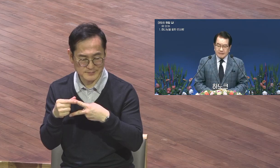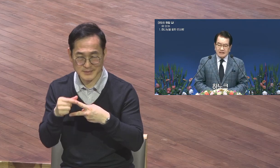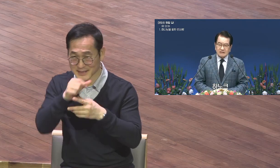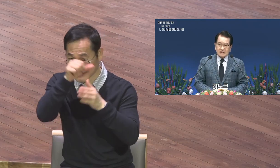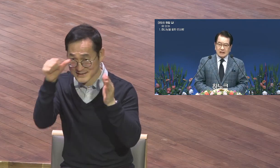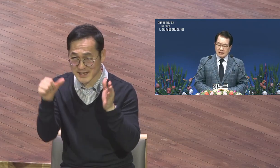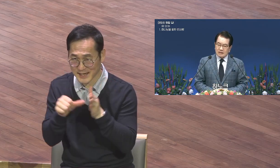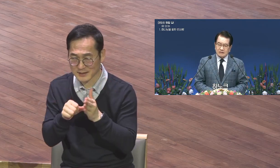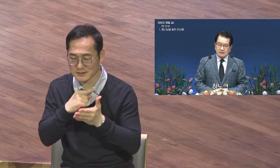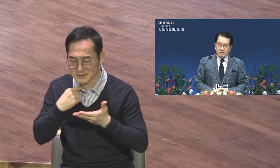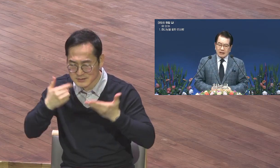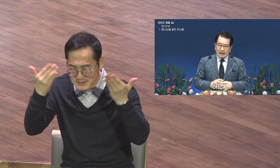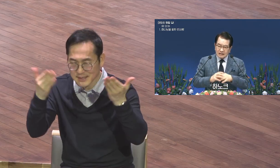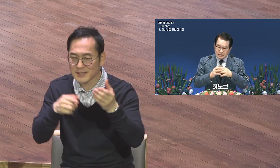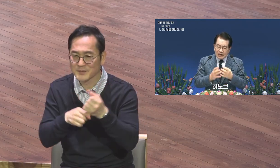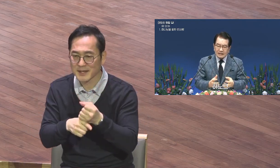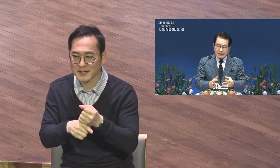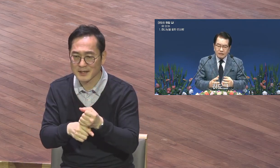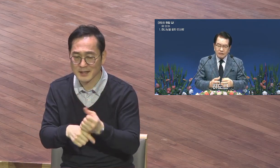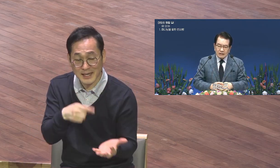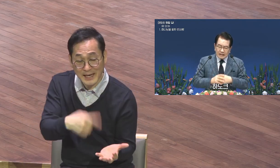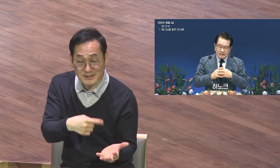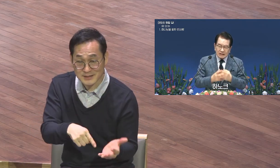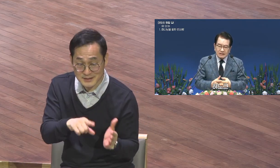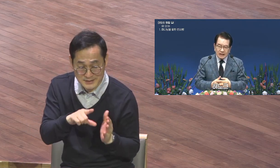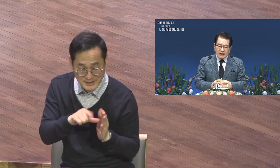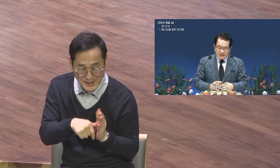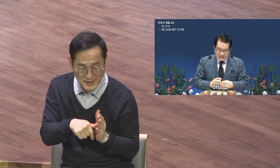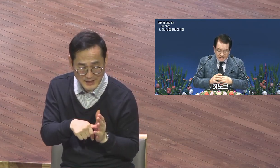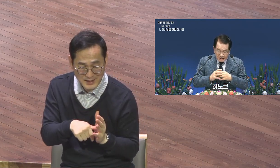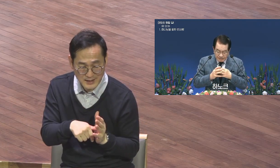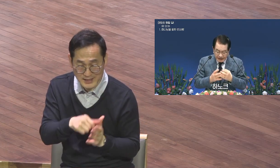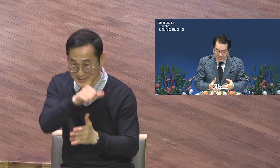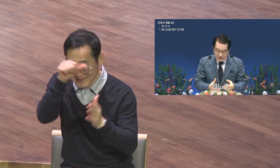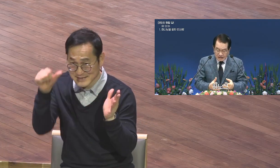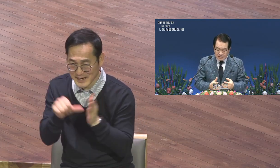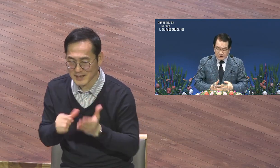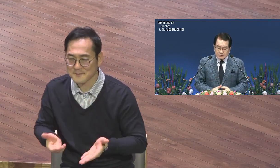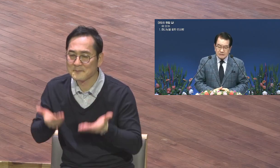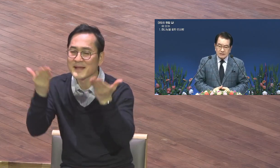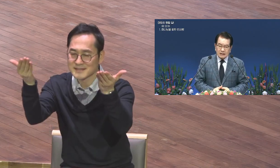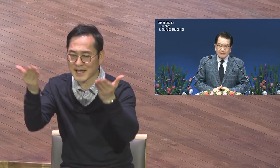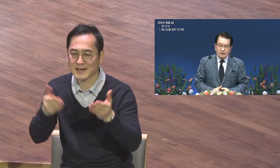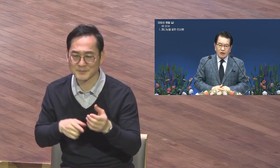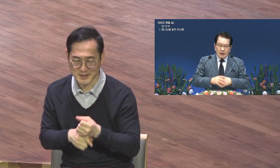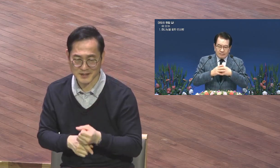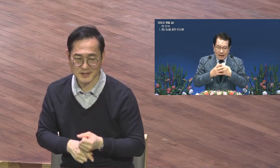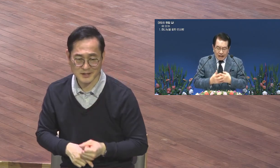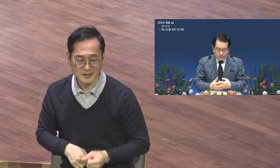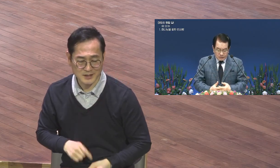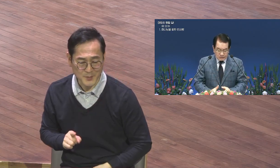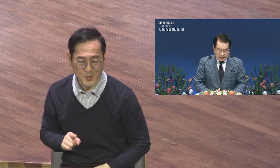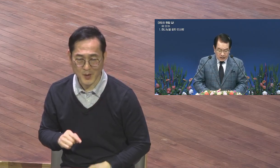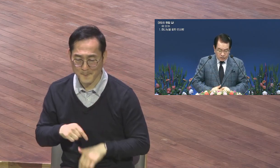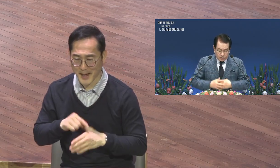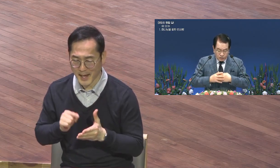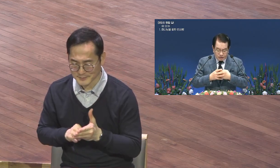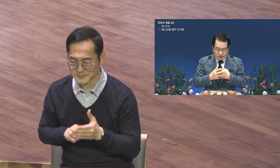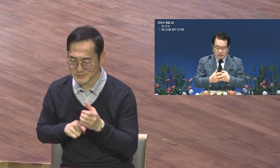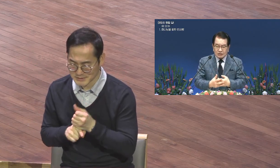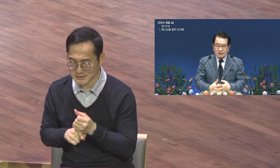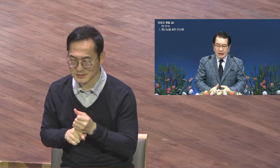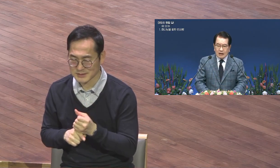인생을 바친다. 이런 뜻이에요. 가르치라 할 때요. 가르치라 할 때 인생을 바친다. 한마디로 마음을